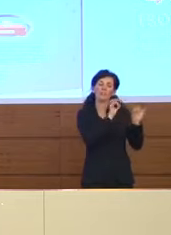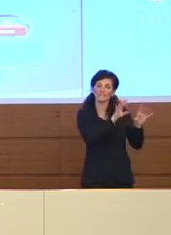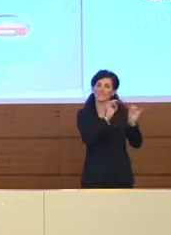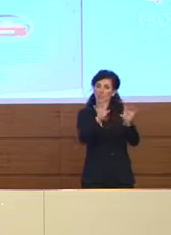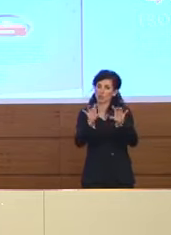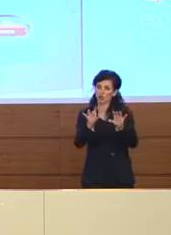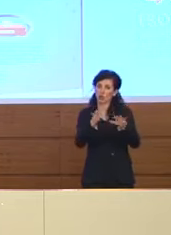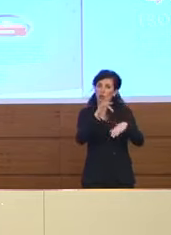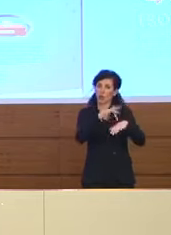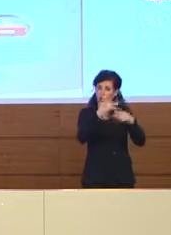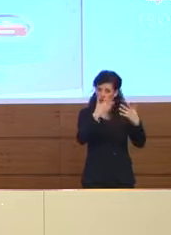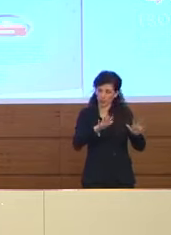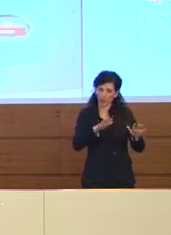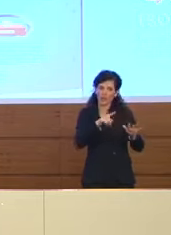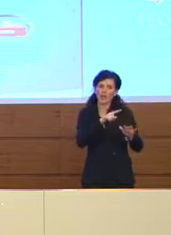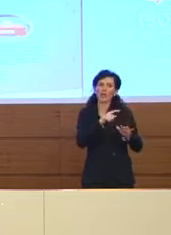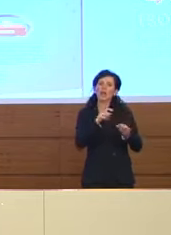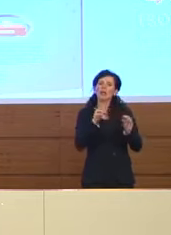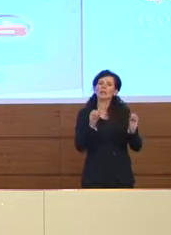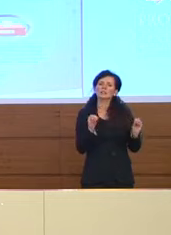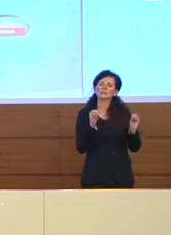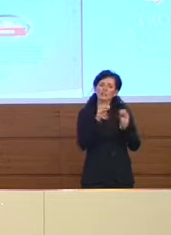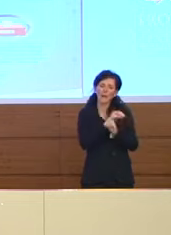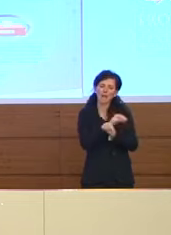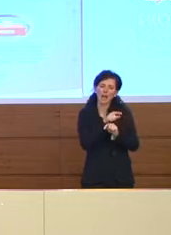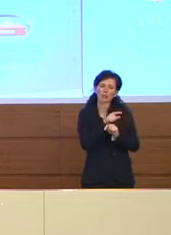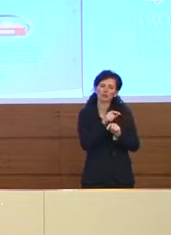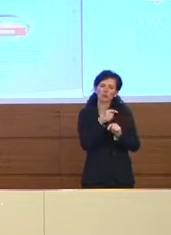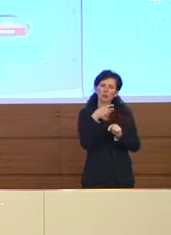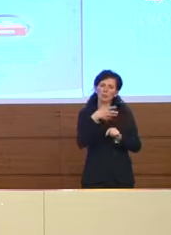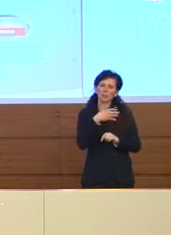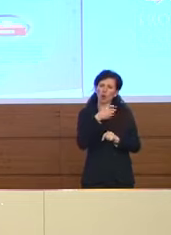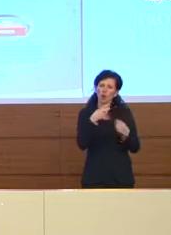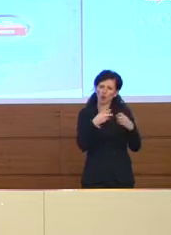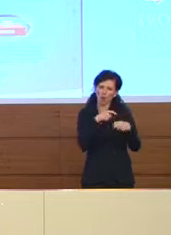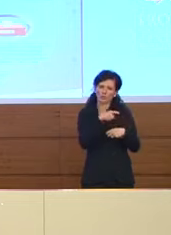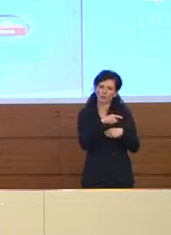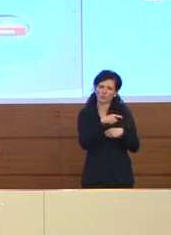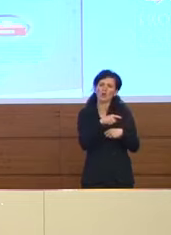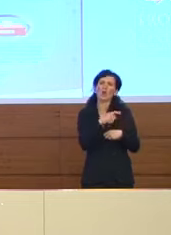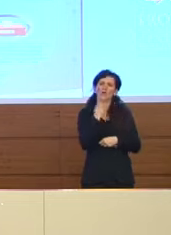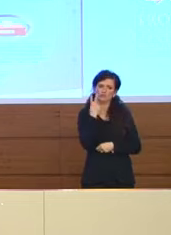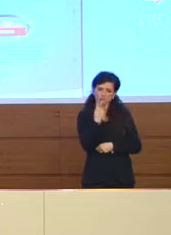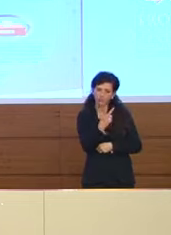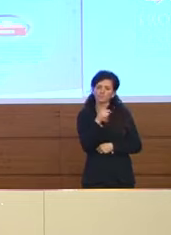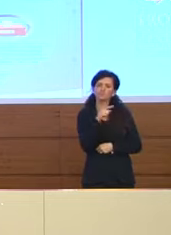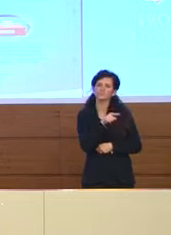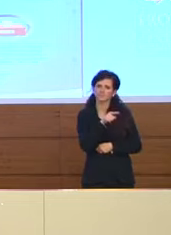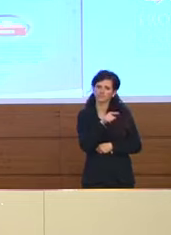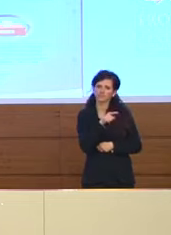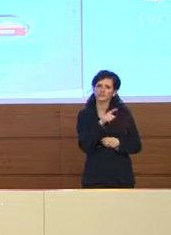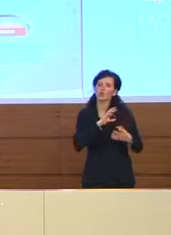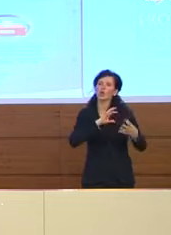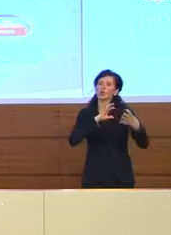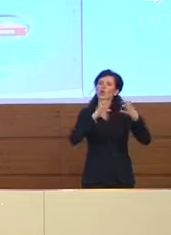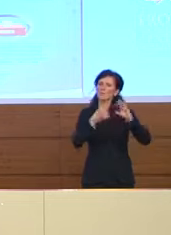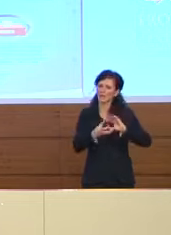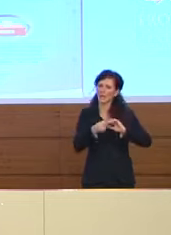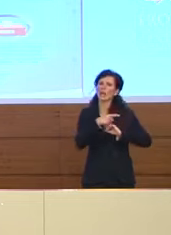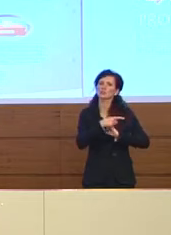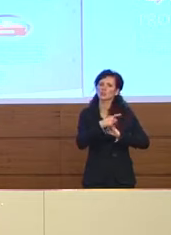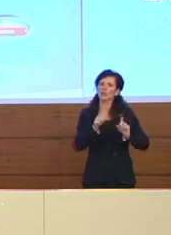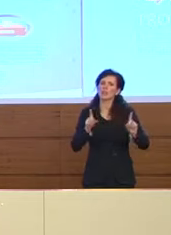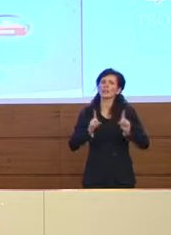dopo il trapianto di midollo se hanno avuto maggior incidenza di quella che la complicanza immunologica